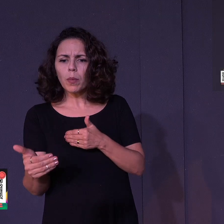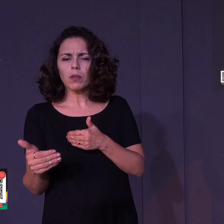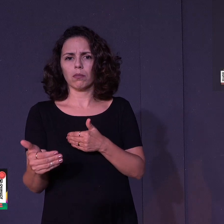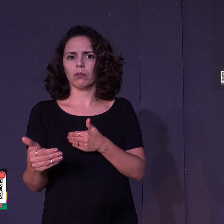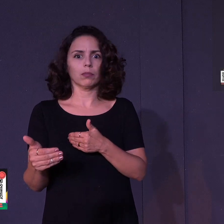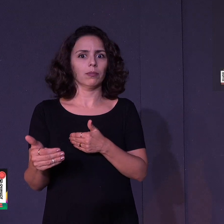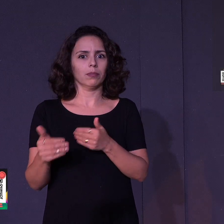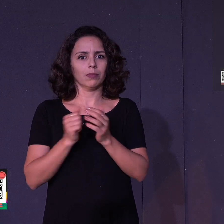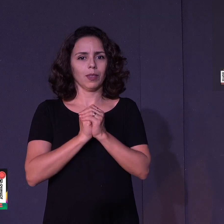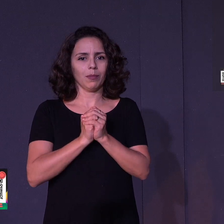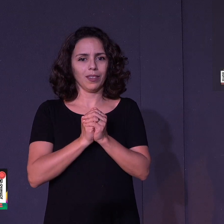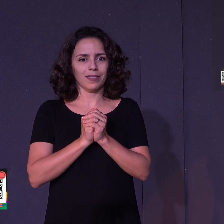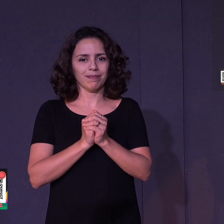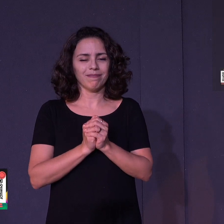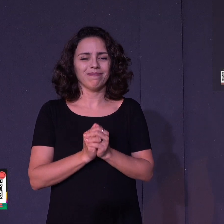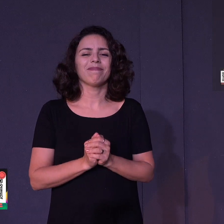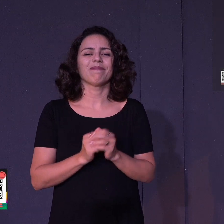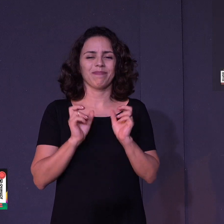Amém? Você pode se assentar.